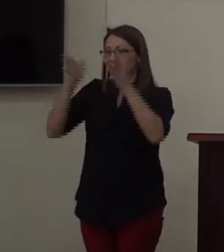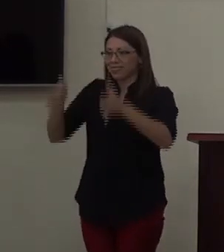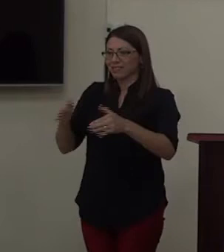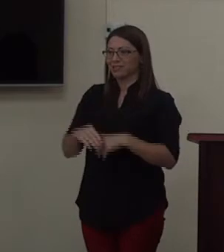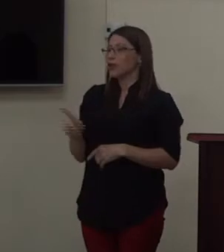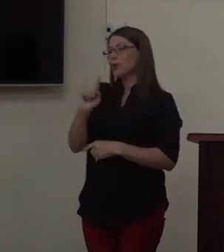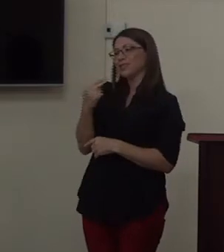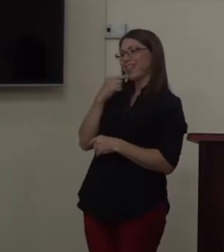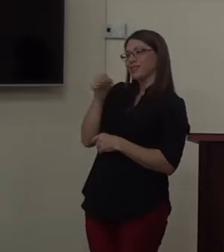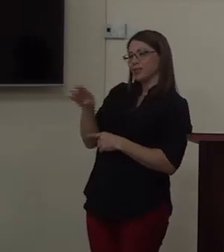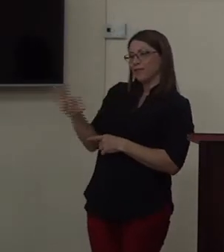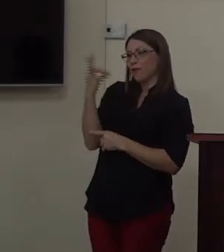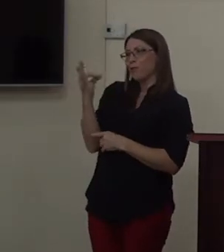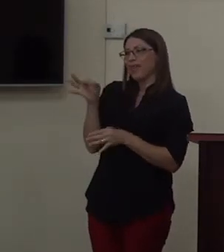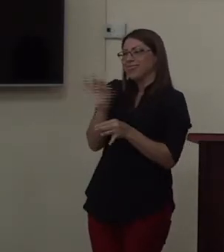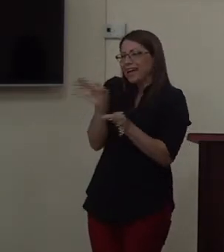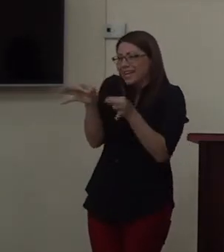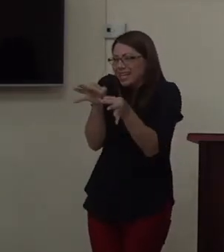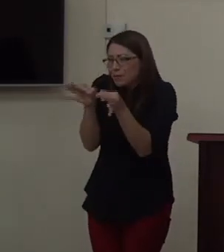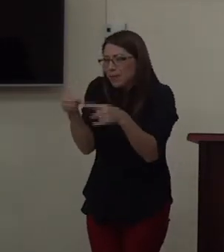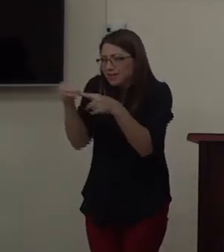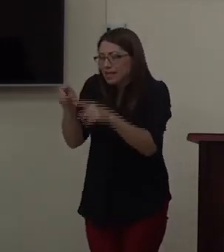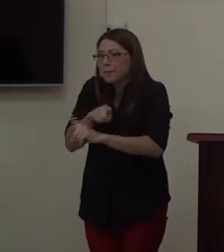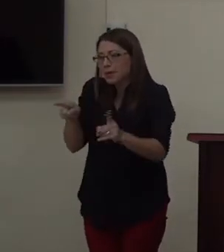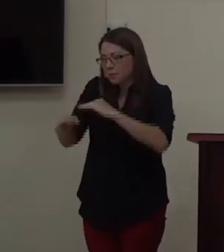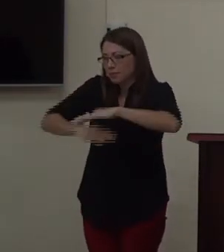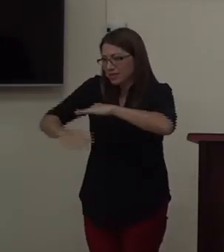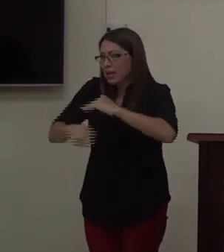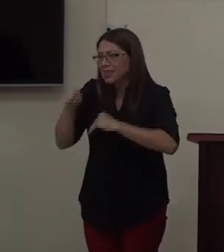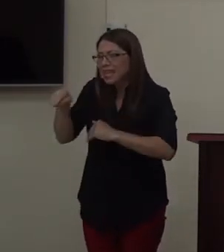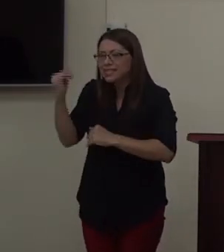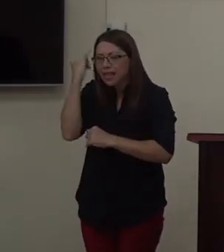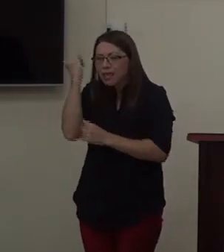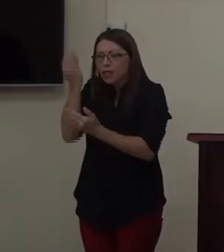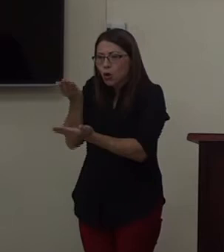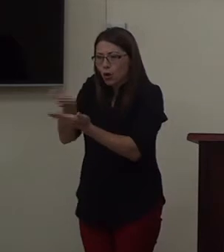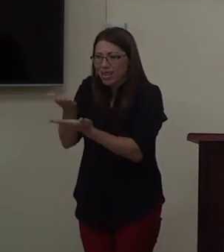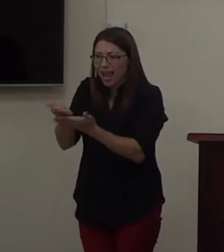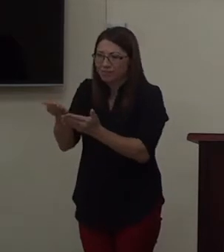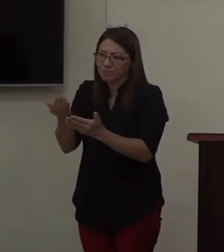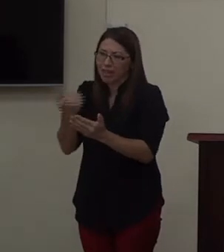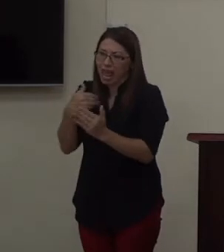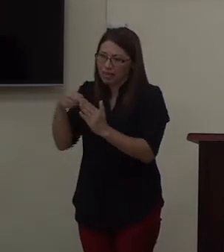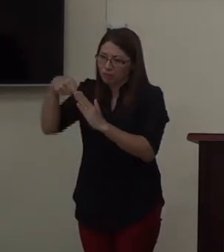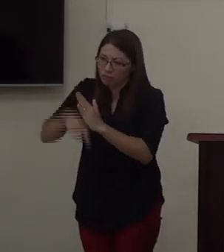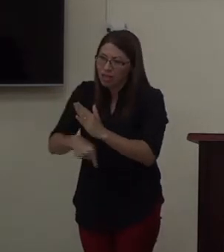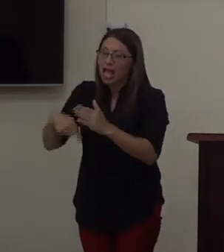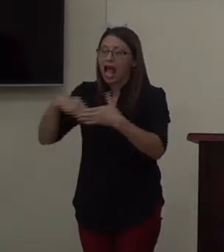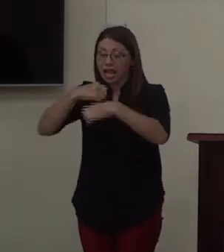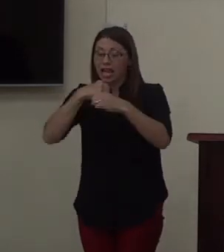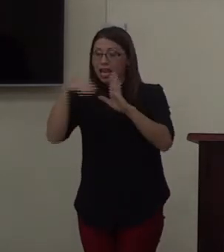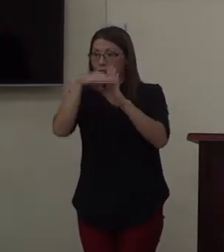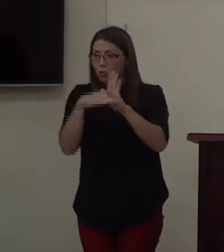de esa forma tan, digamos, tan explícita, pero básicamente esa es la ideología que hay de fondo, ¿verdad? La